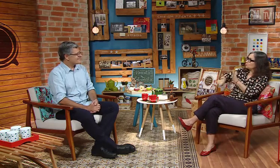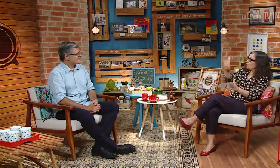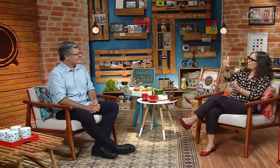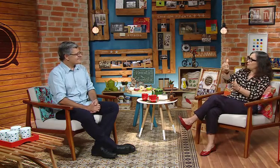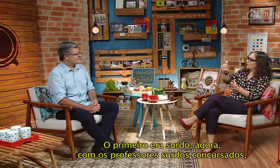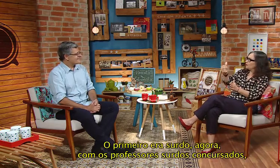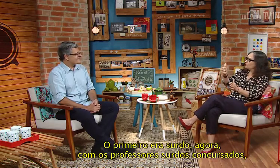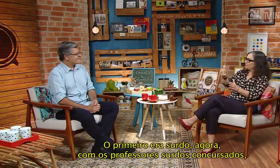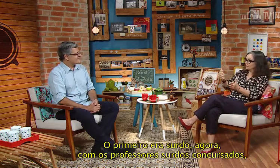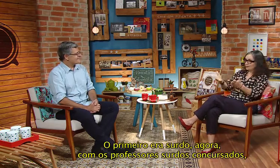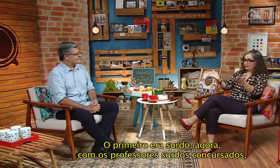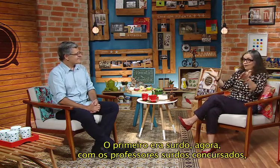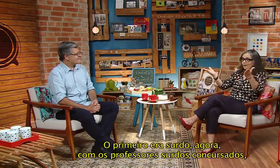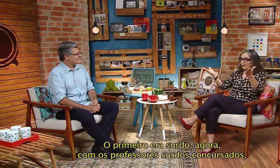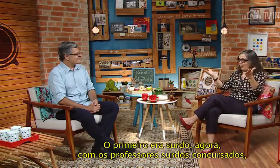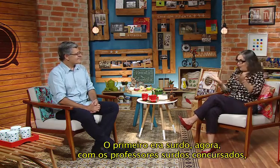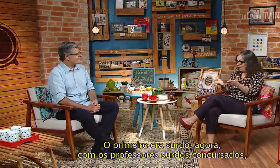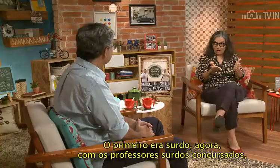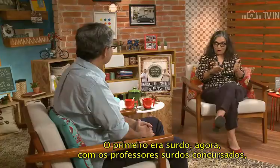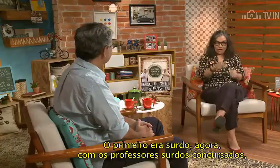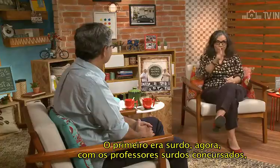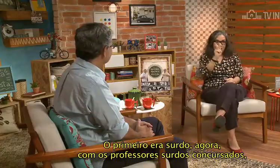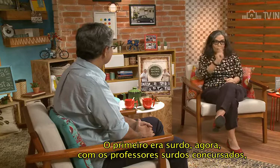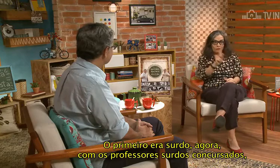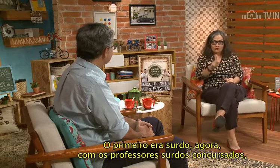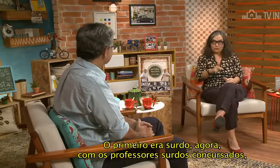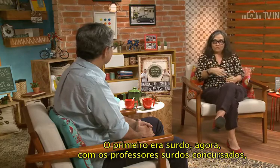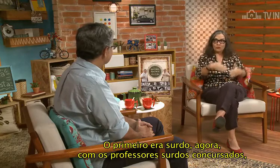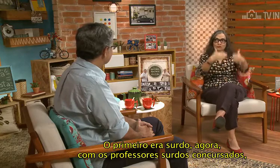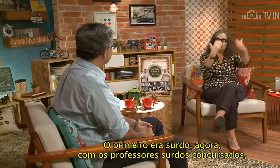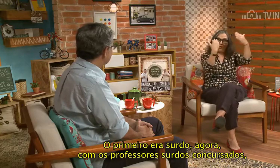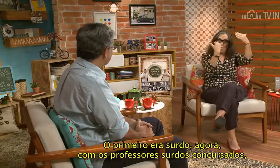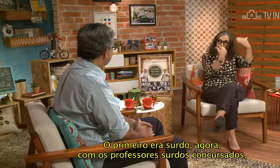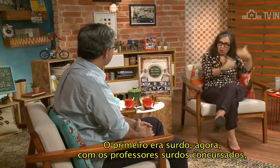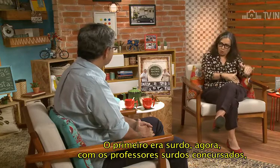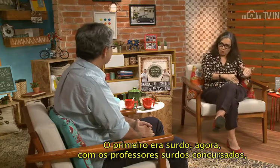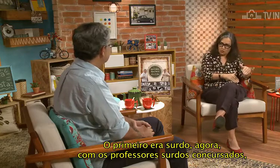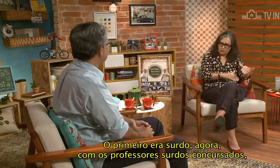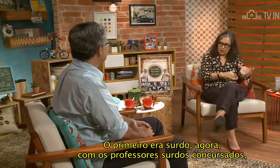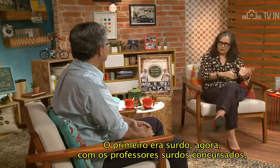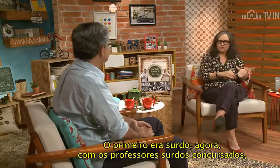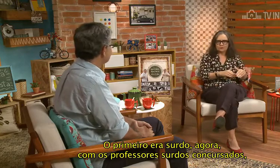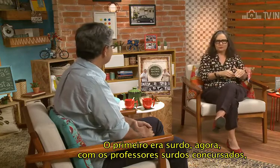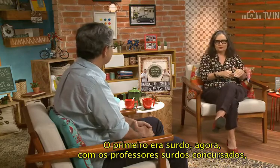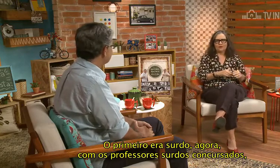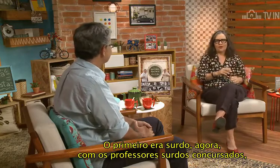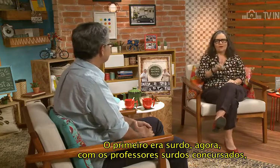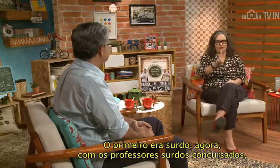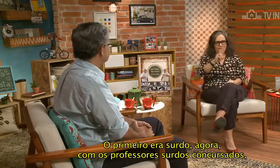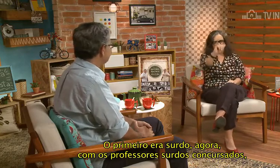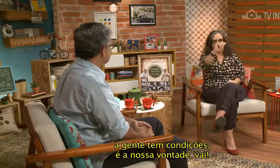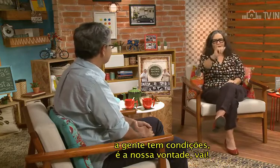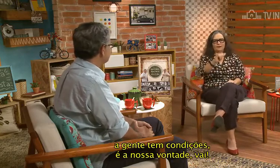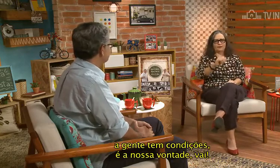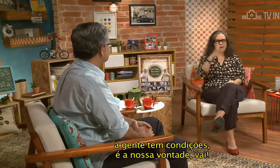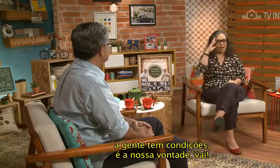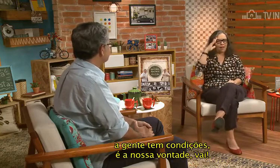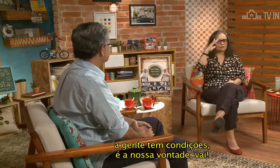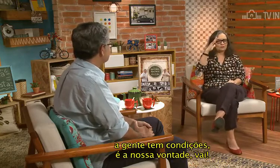O primeiro era surdo. Agora, com os professores surdos concursados, a gente tem